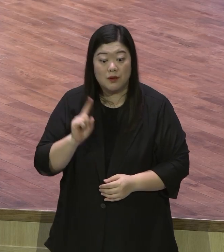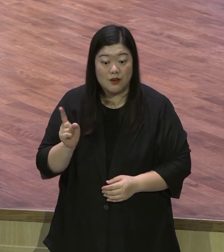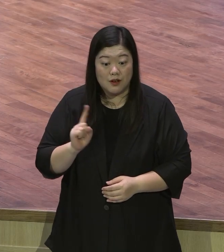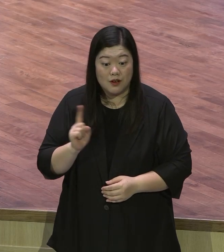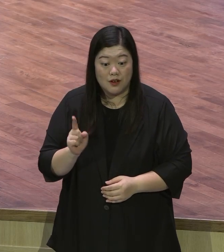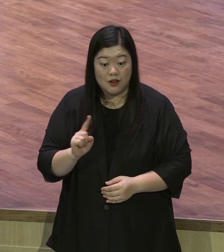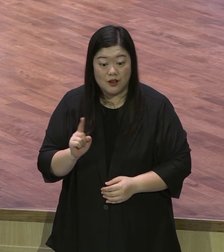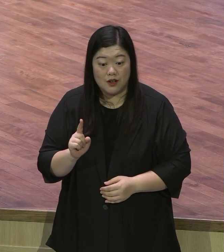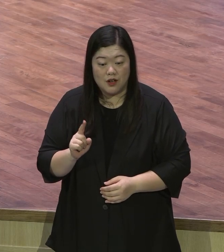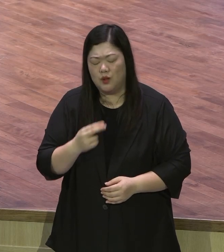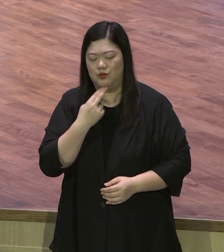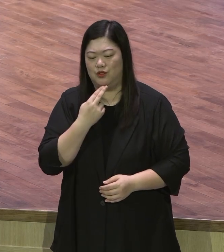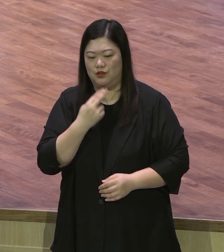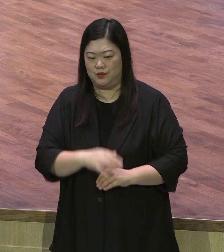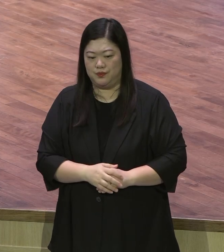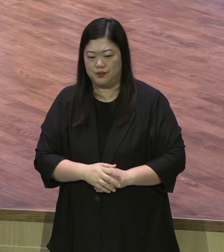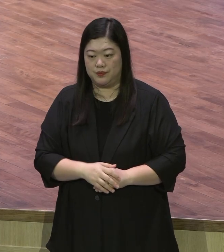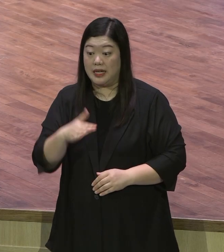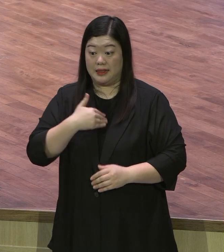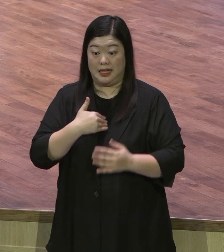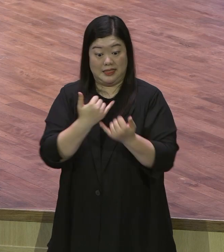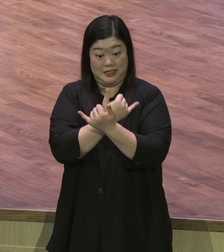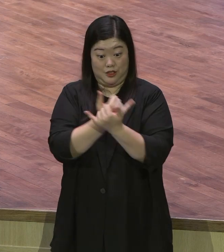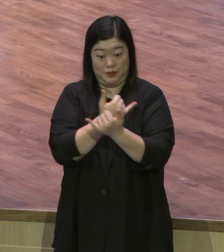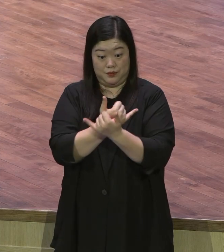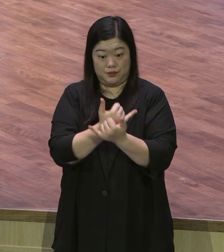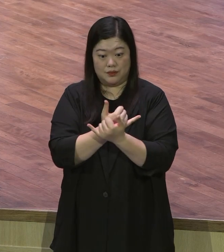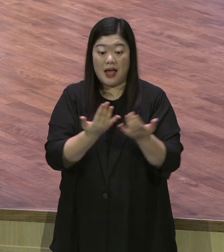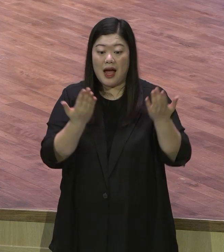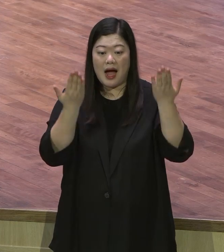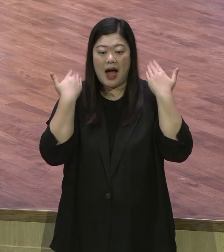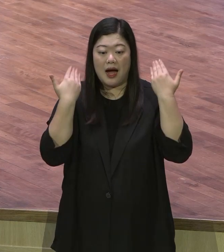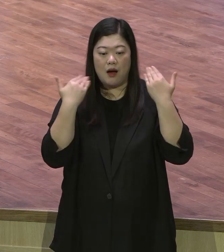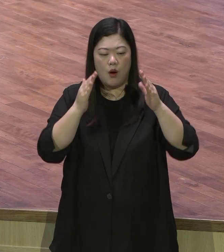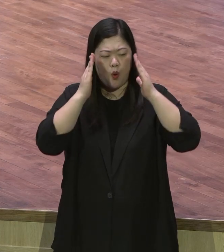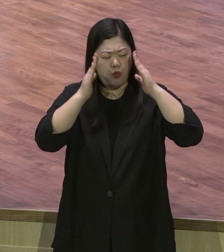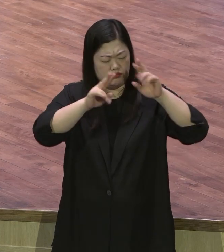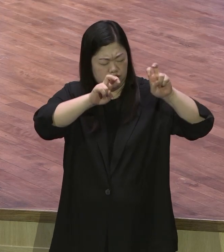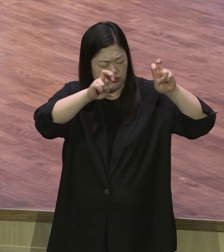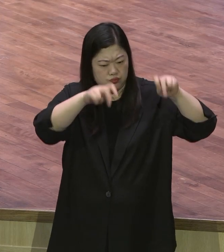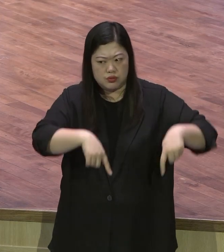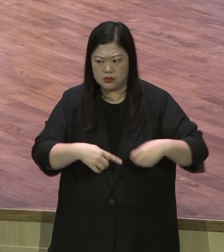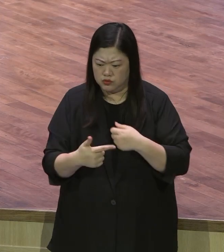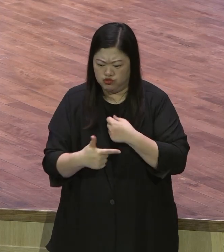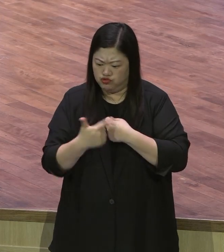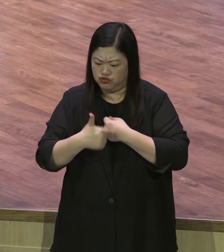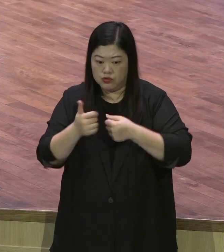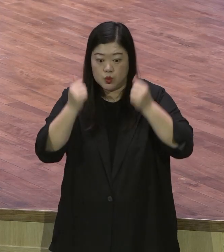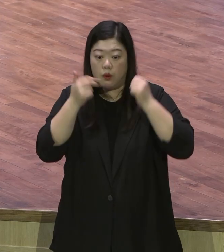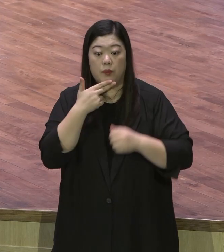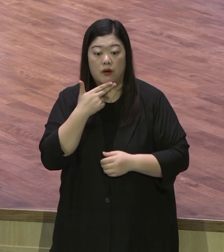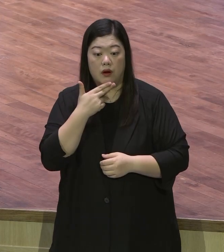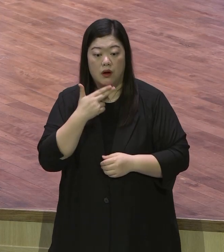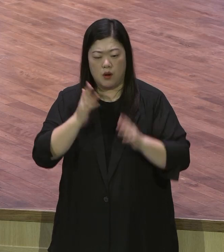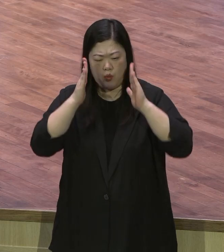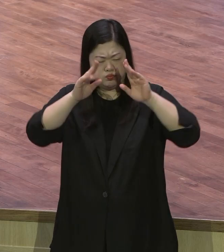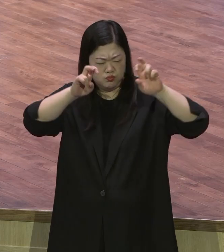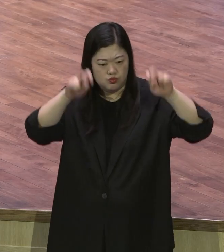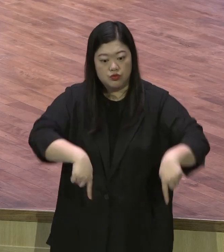중에 학교 입 문 앞에도 안 가본 분이 계세요. 학교를 초등학교도 안 다녔어요. 근데 얼마나